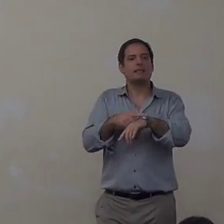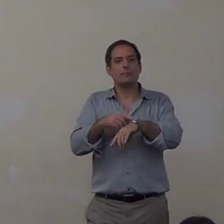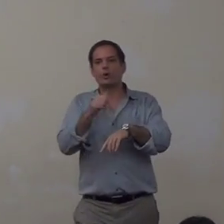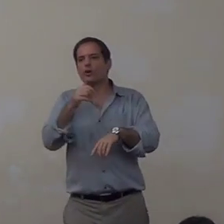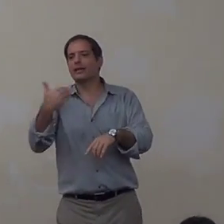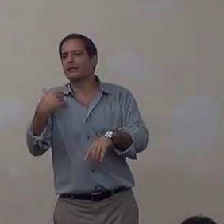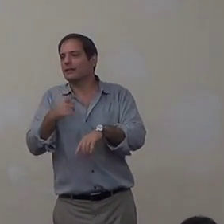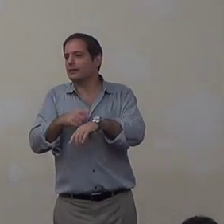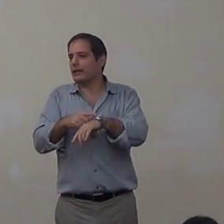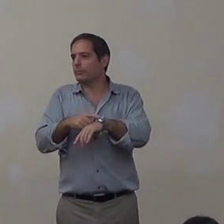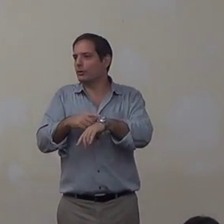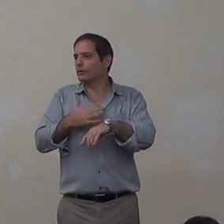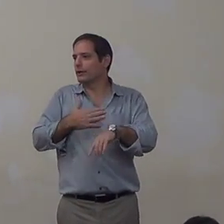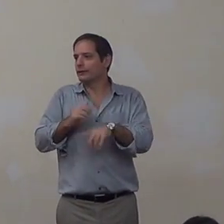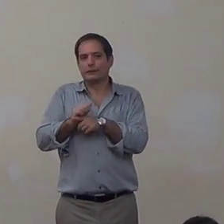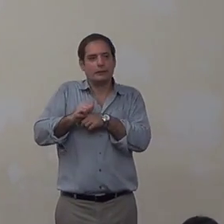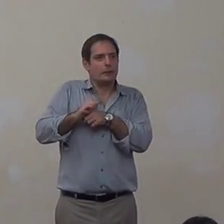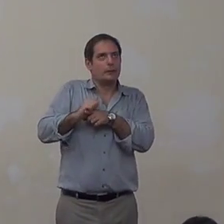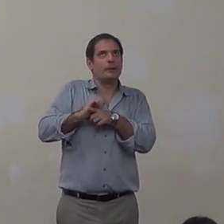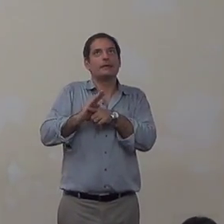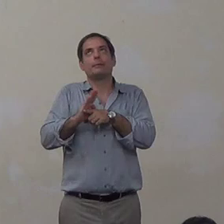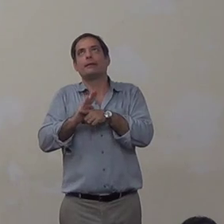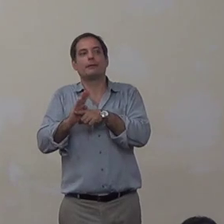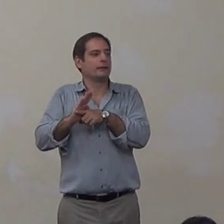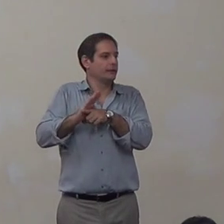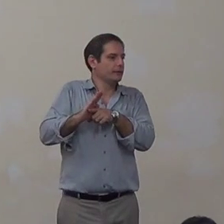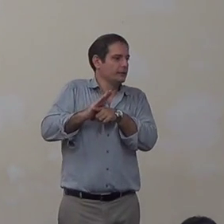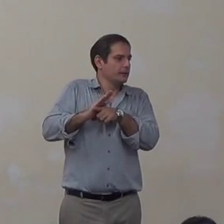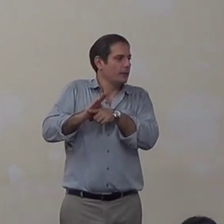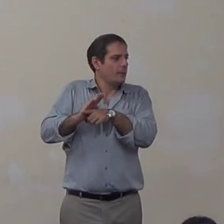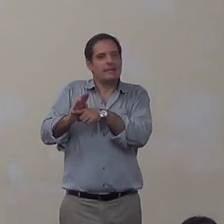¿Quién tiene tiempo? ¿Quién tiene tiempo?